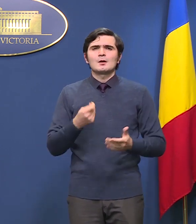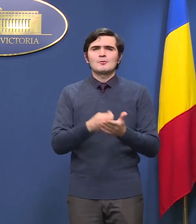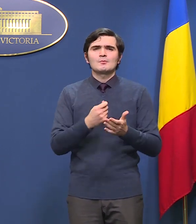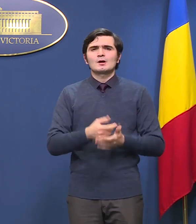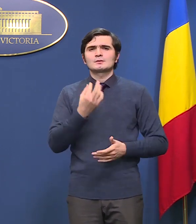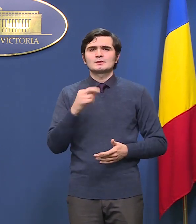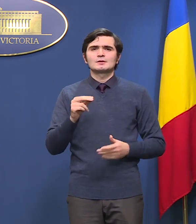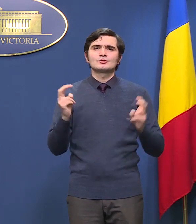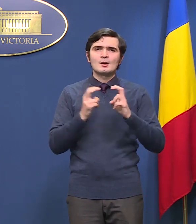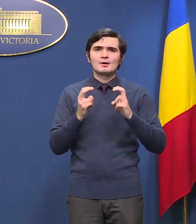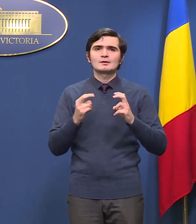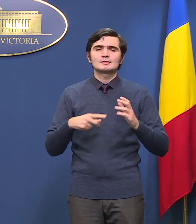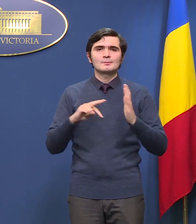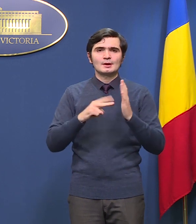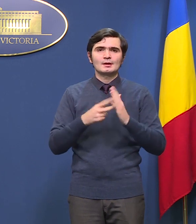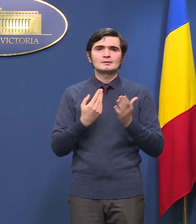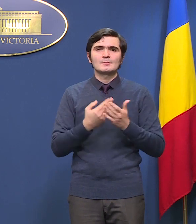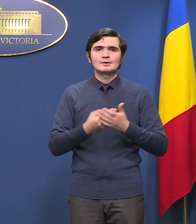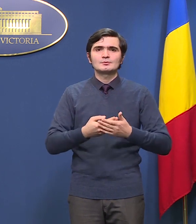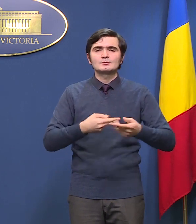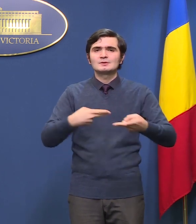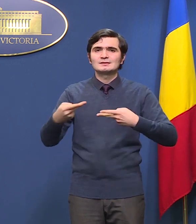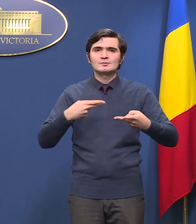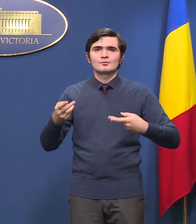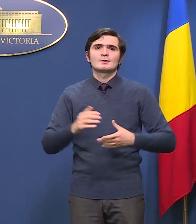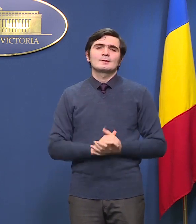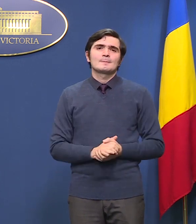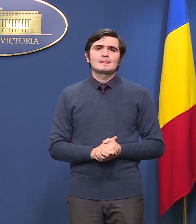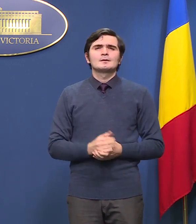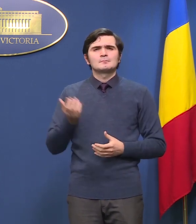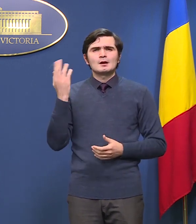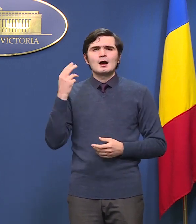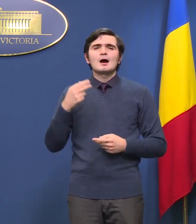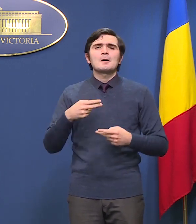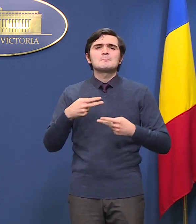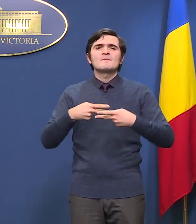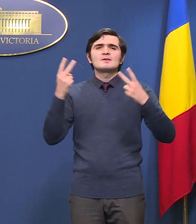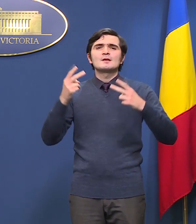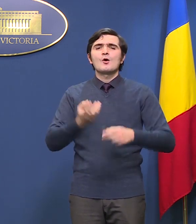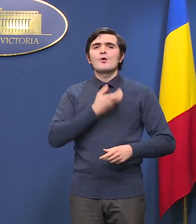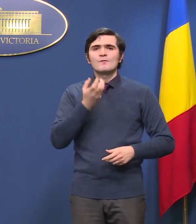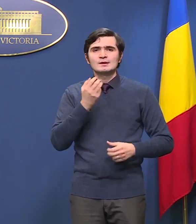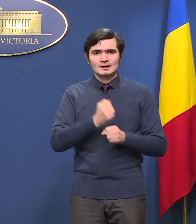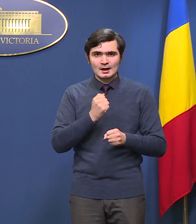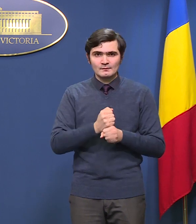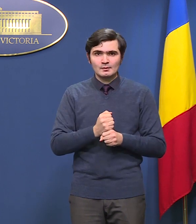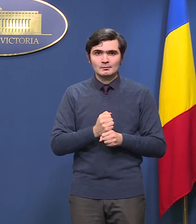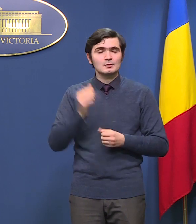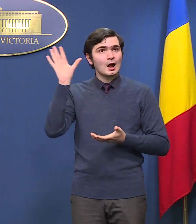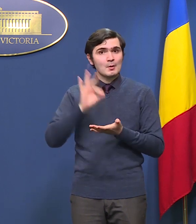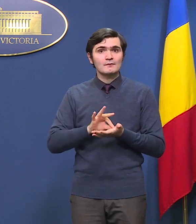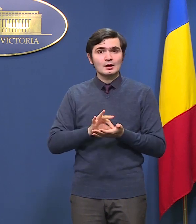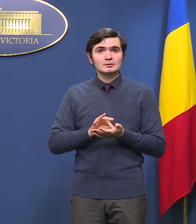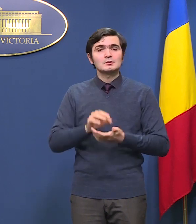pregătite să fie distribuite. De asemenea, în cadrul videoconferinței pe care am avut-o, am aflat cu bucurie că s-au mișcat și